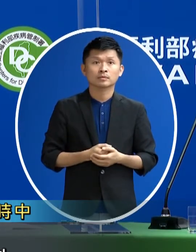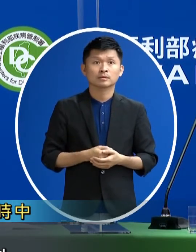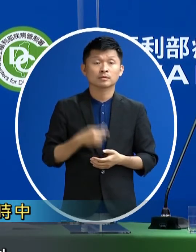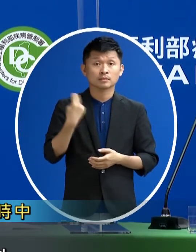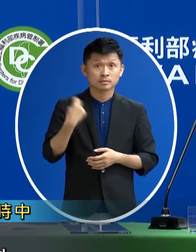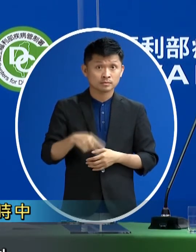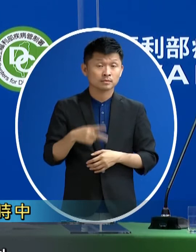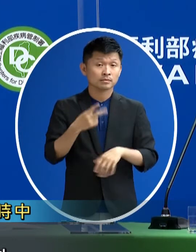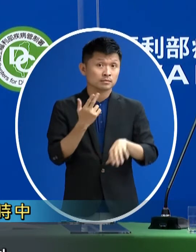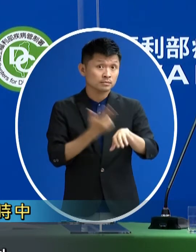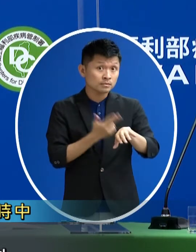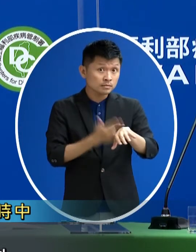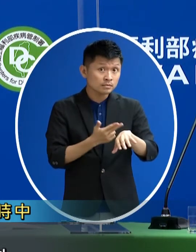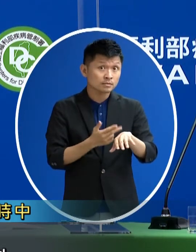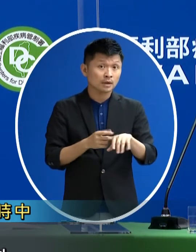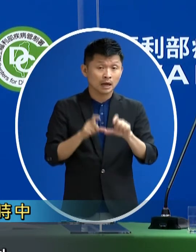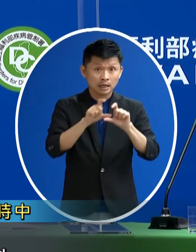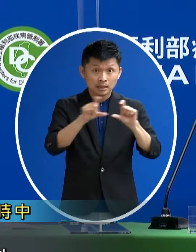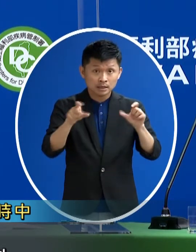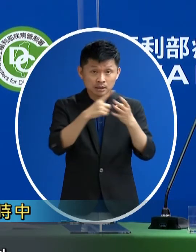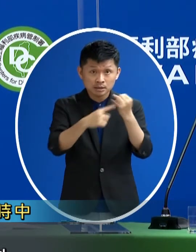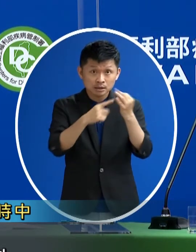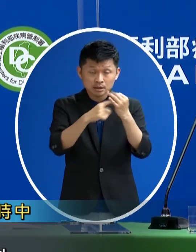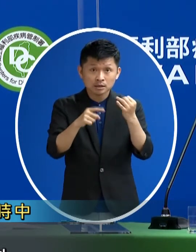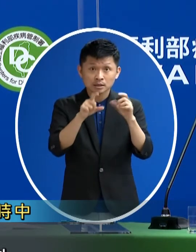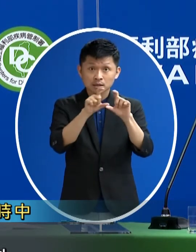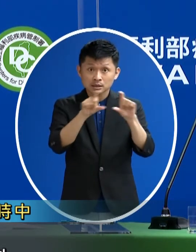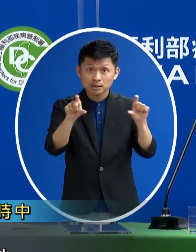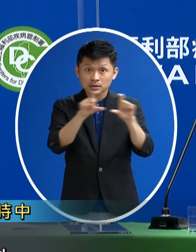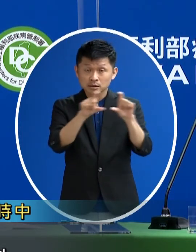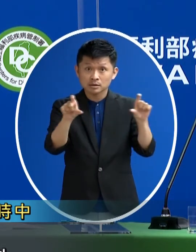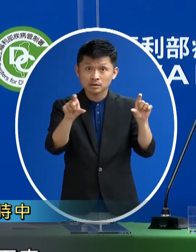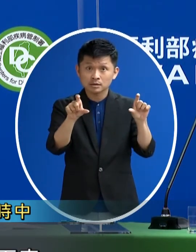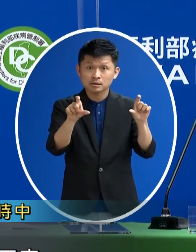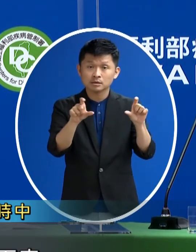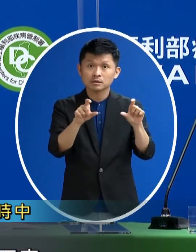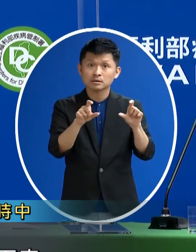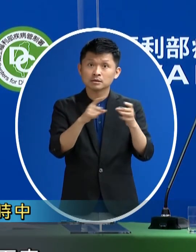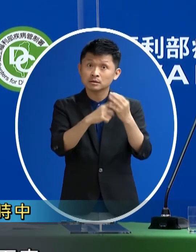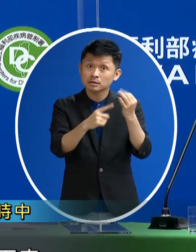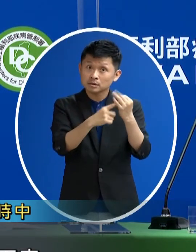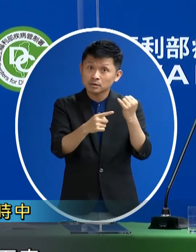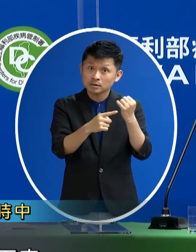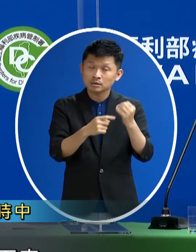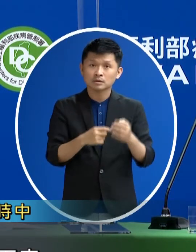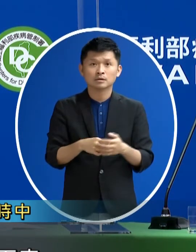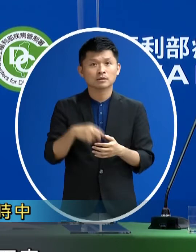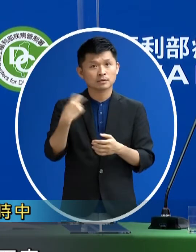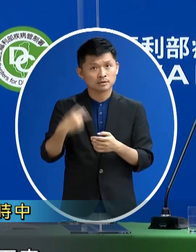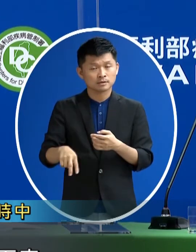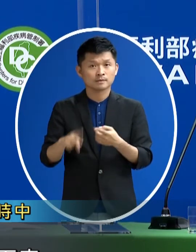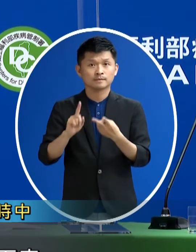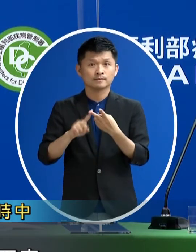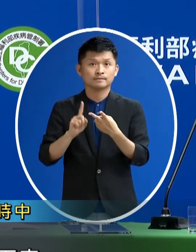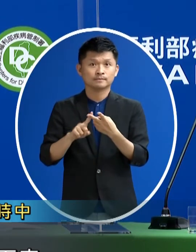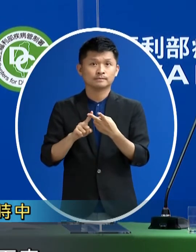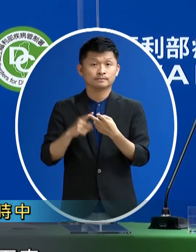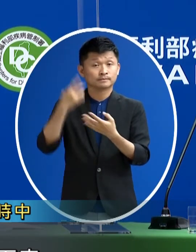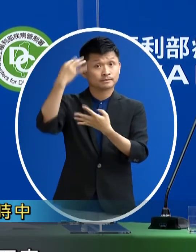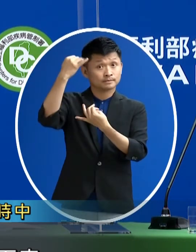他就是那个剂哈，每多少剂来的那个剂，好，那再加上那个什么时候来，好，那可能要